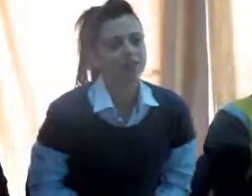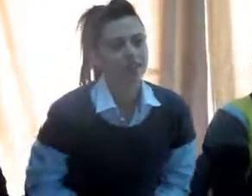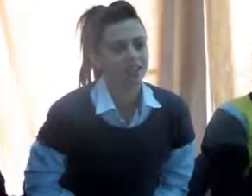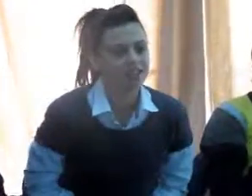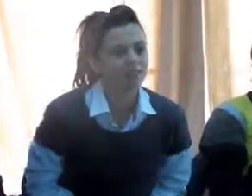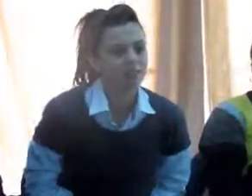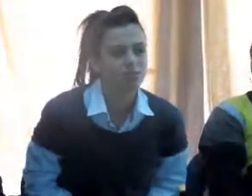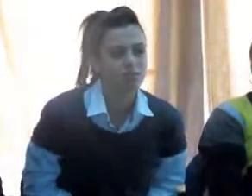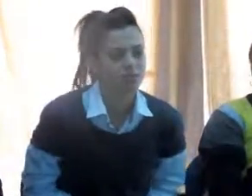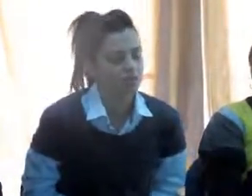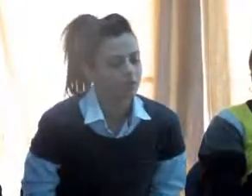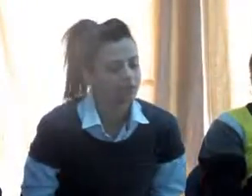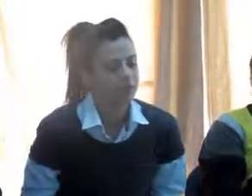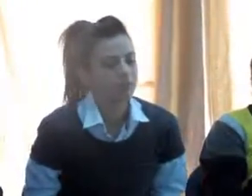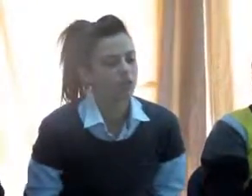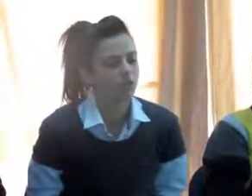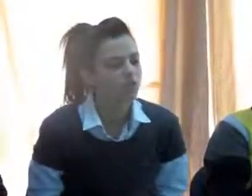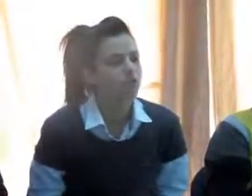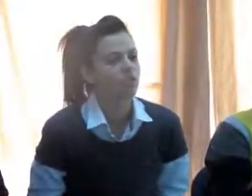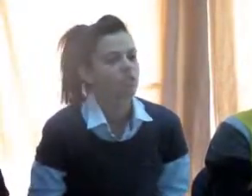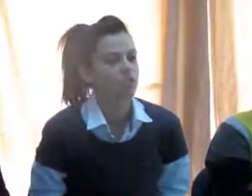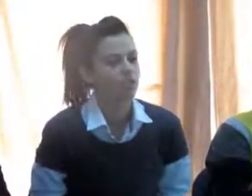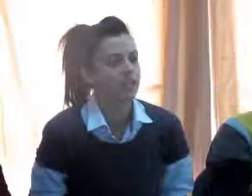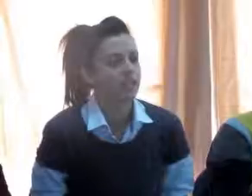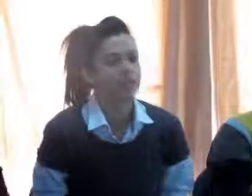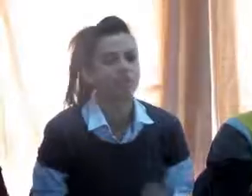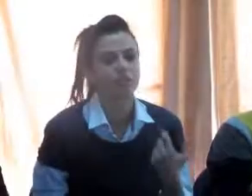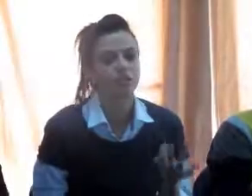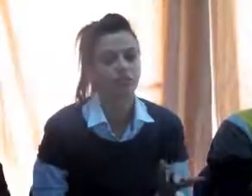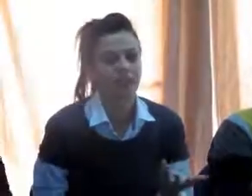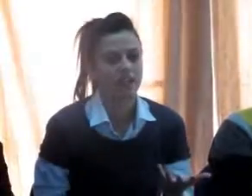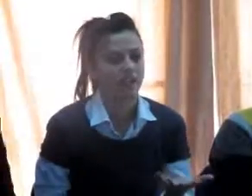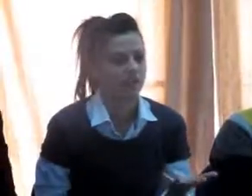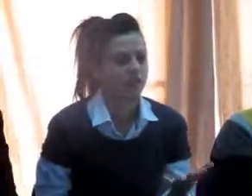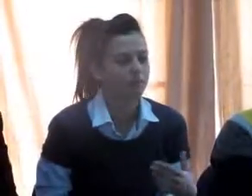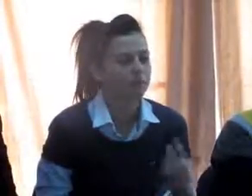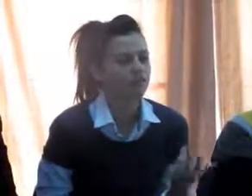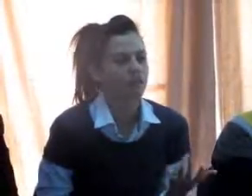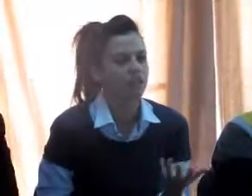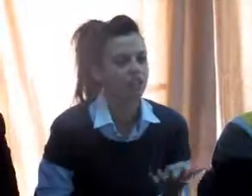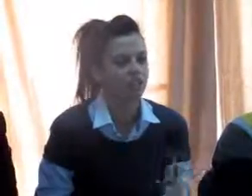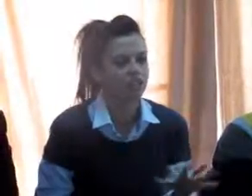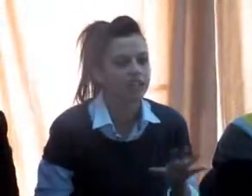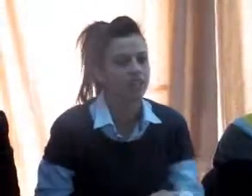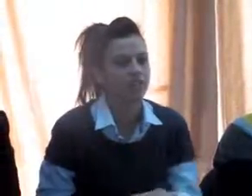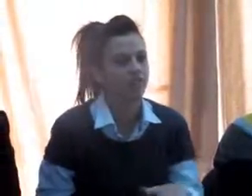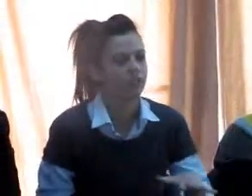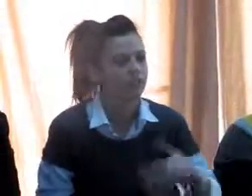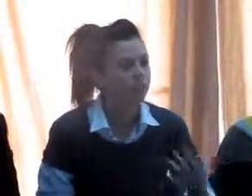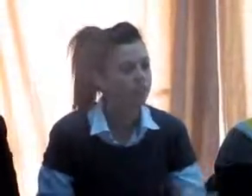انا كنت كثير مبسوطه، يعني تعلمت وفهمت كل شيء، تعلمت انه مثلا انه ما فيش